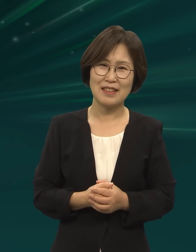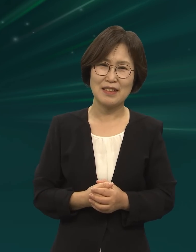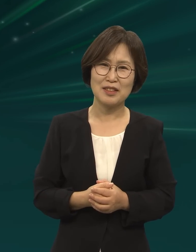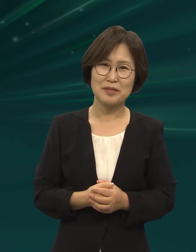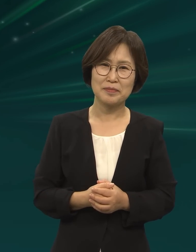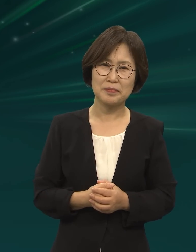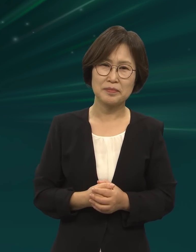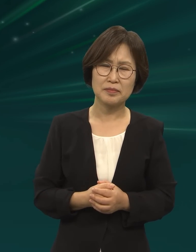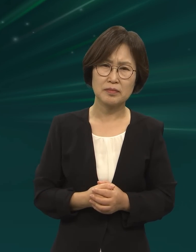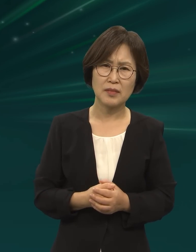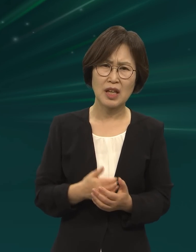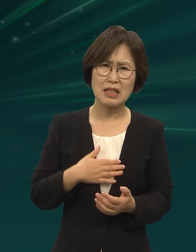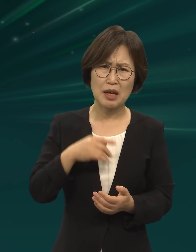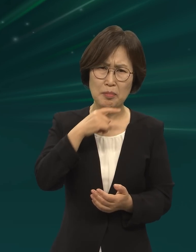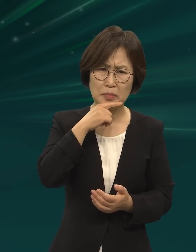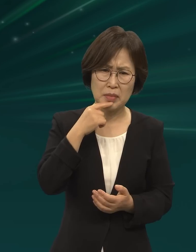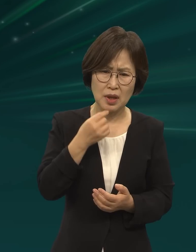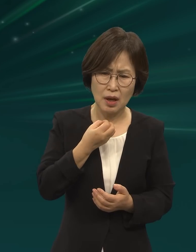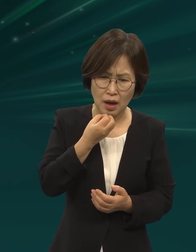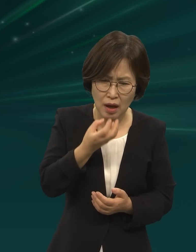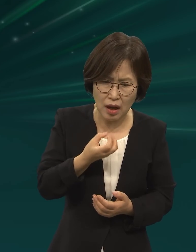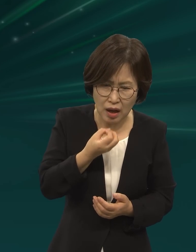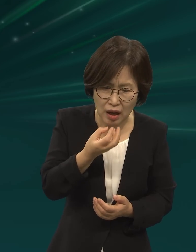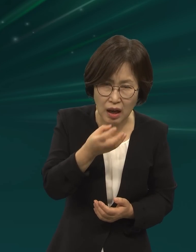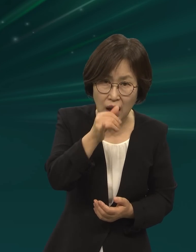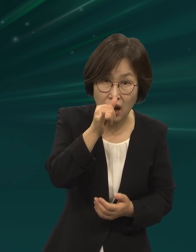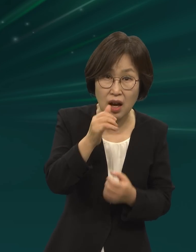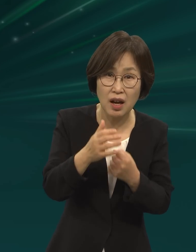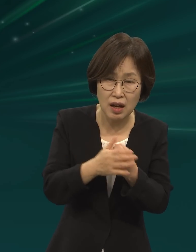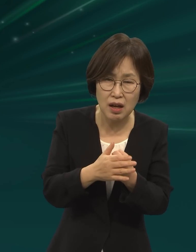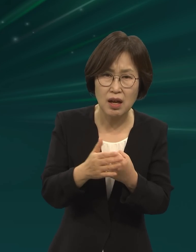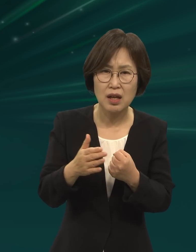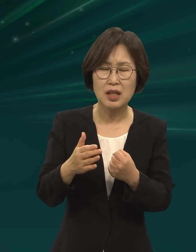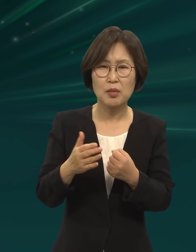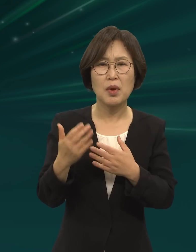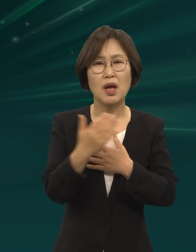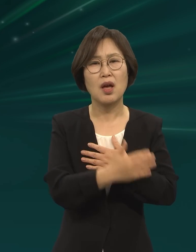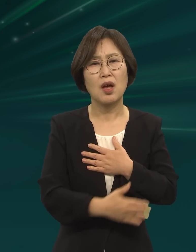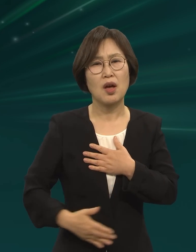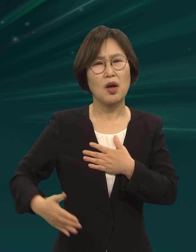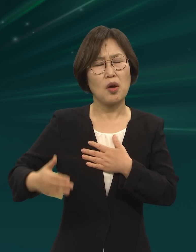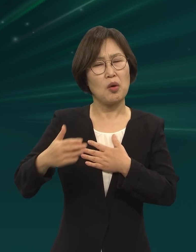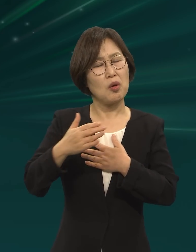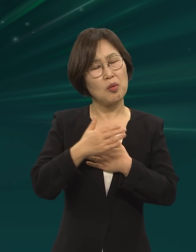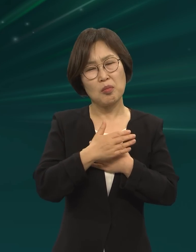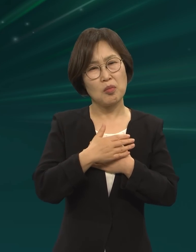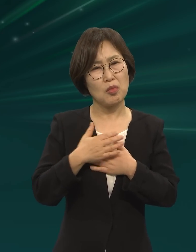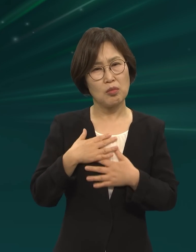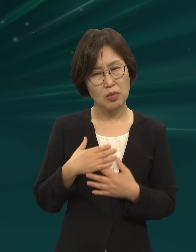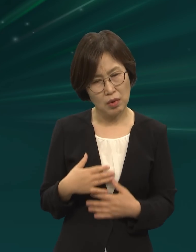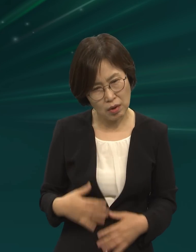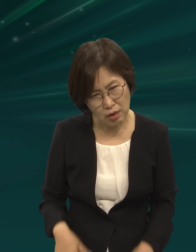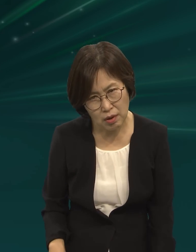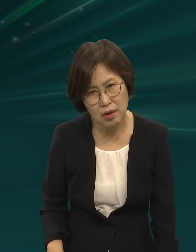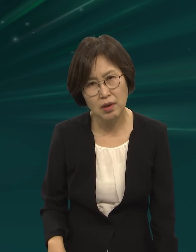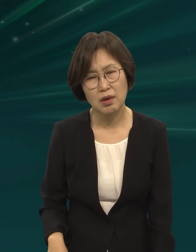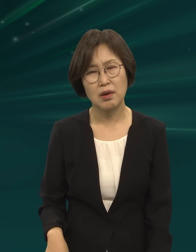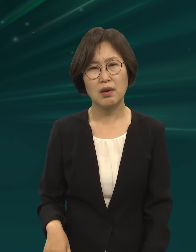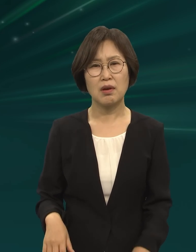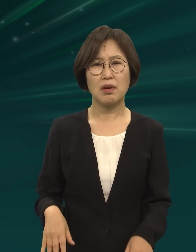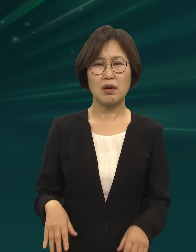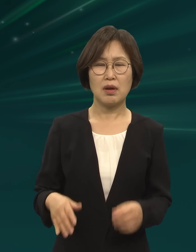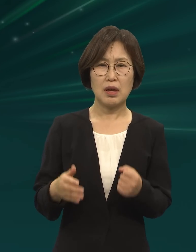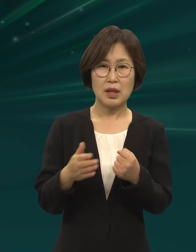근데 이제 피 많이 나왔기 때문에 이제 몸이 너무 안 좋고 몸이 힘이 없었습니다. 그래서